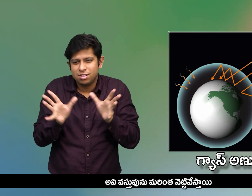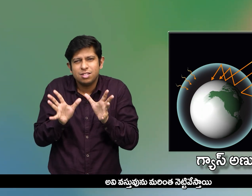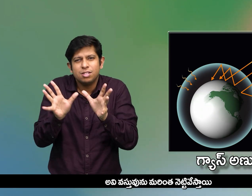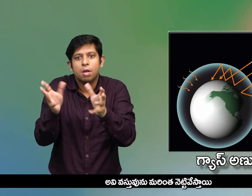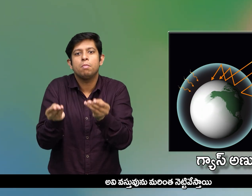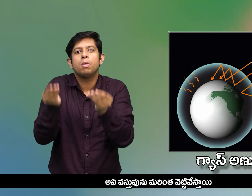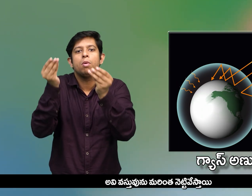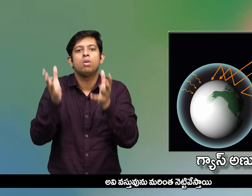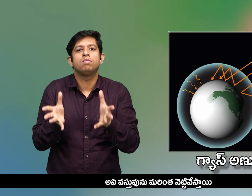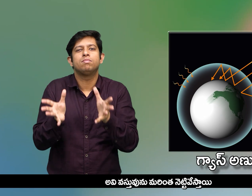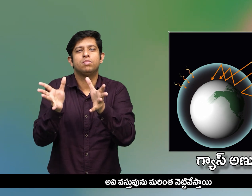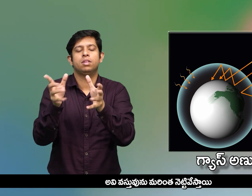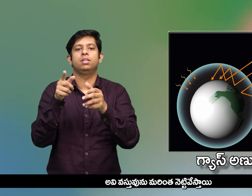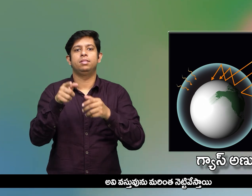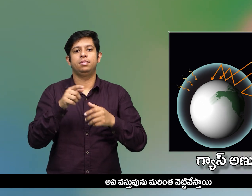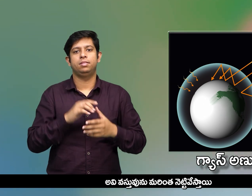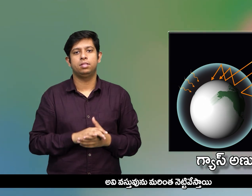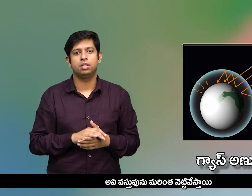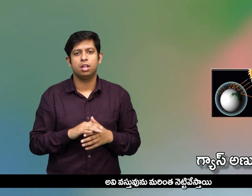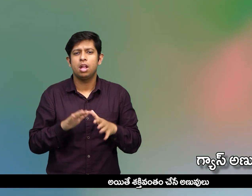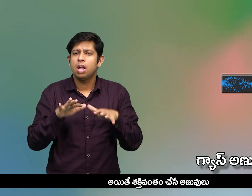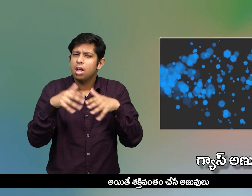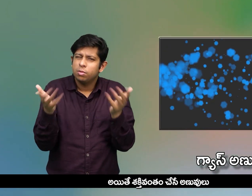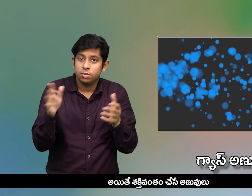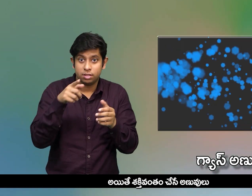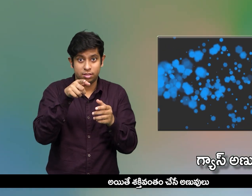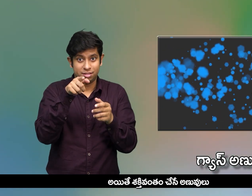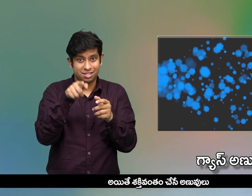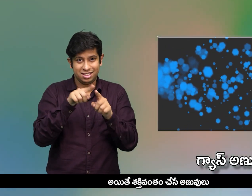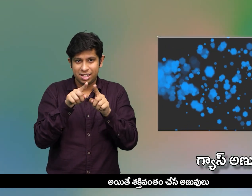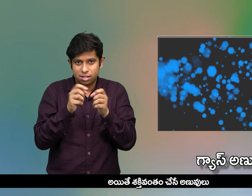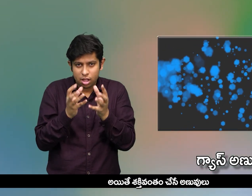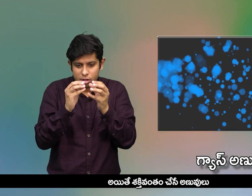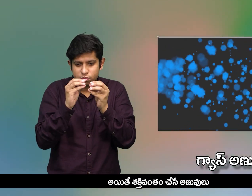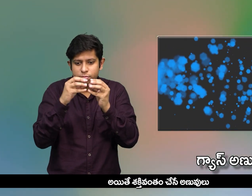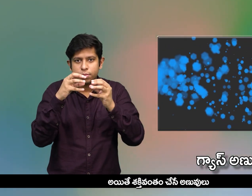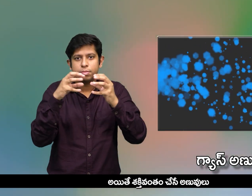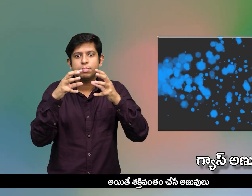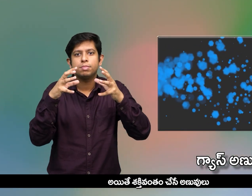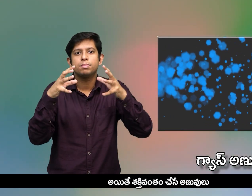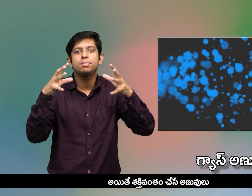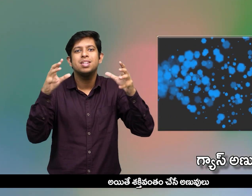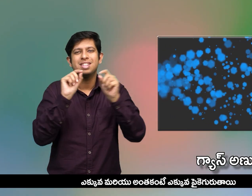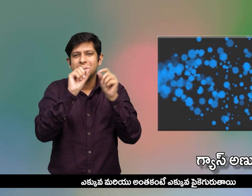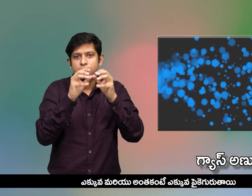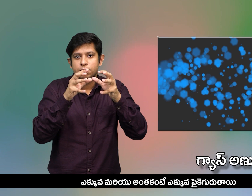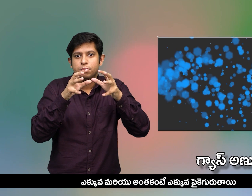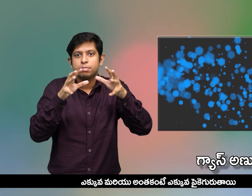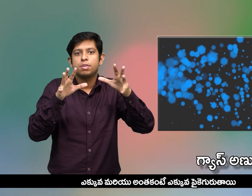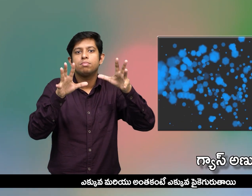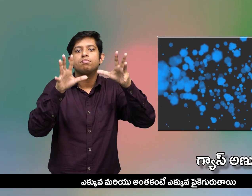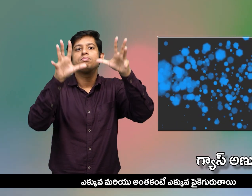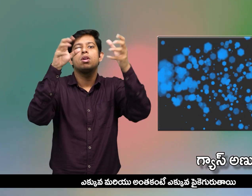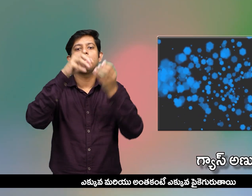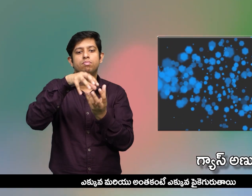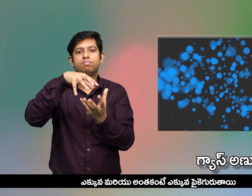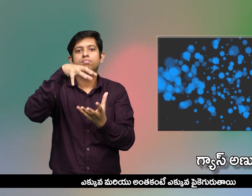మరింత నెట్టివేస్తాయి. అయితే శక్తివంతం చేసే అణువులు ఎక్కువ మరియు అంతకంటే